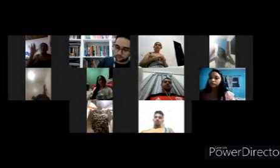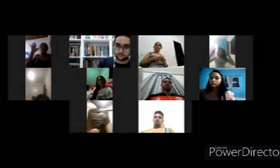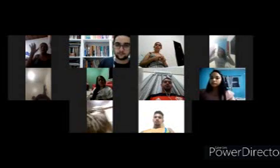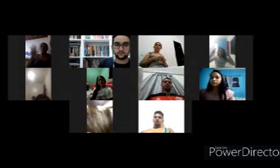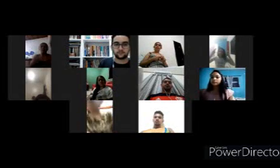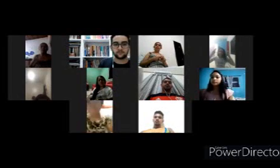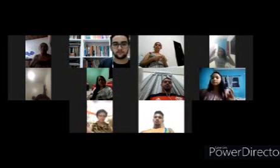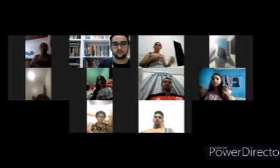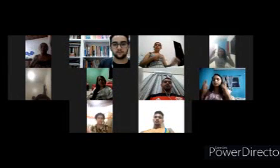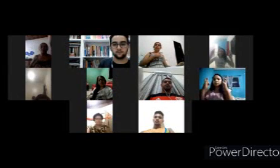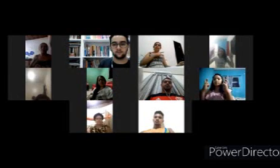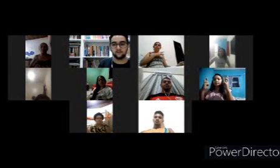Medo.